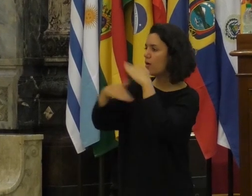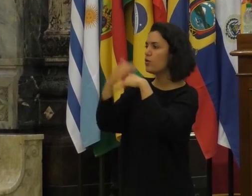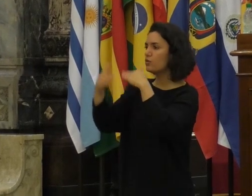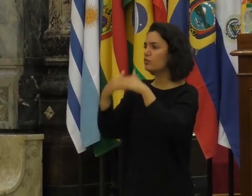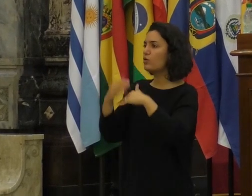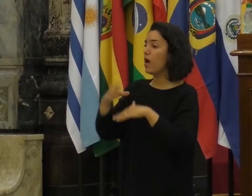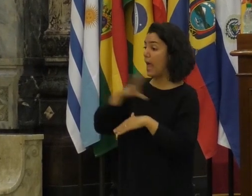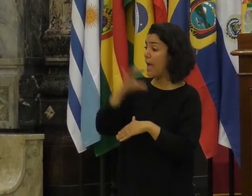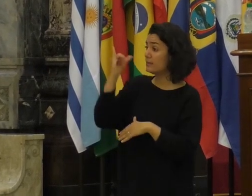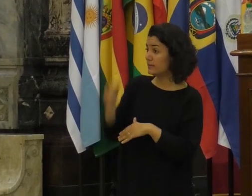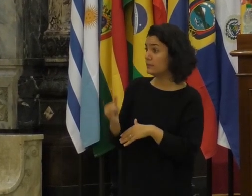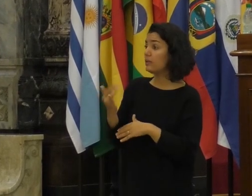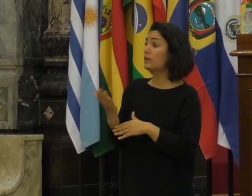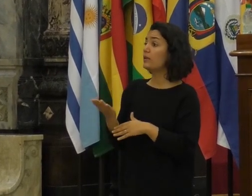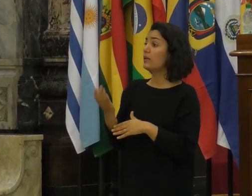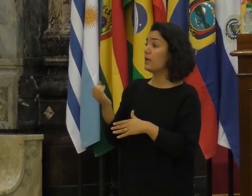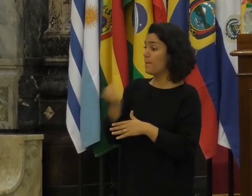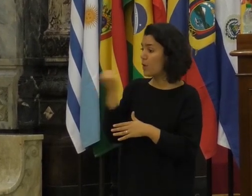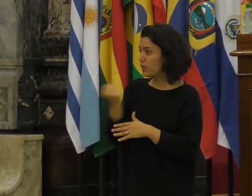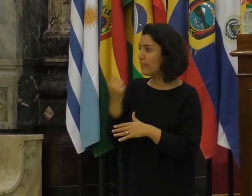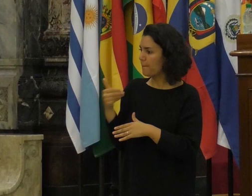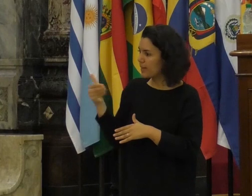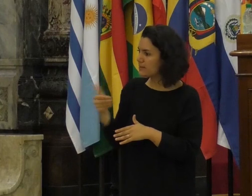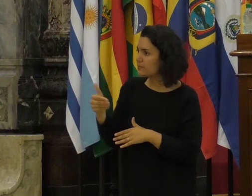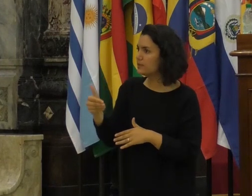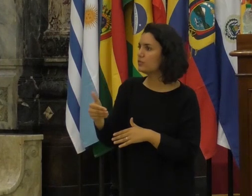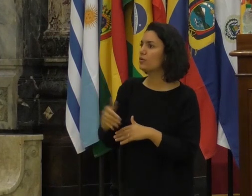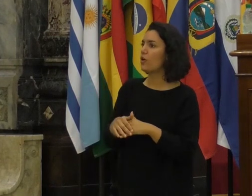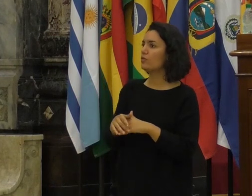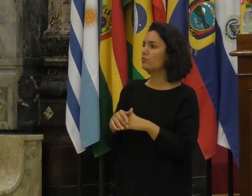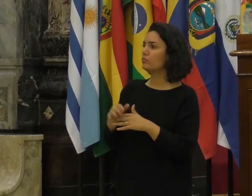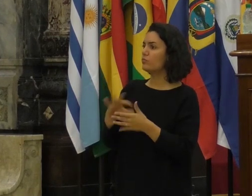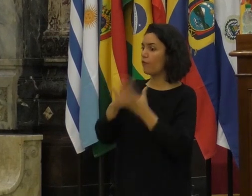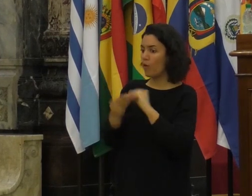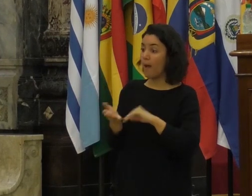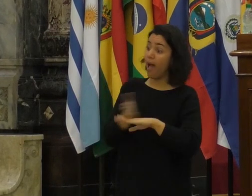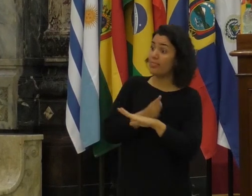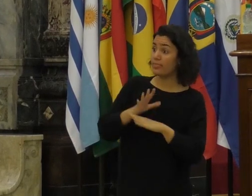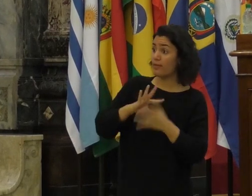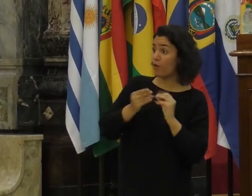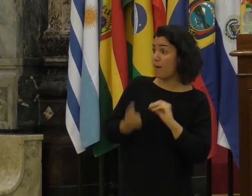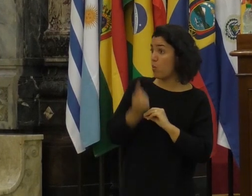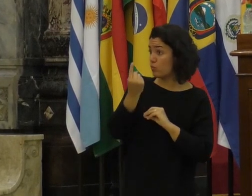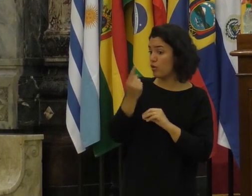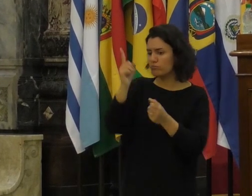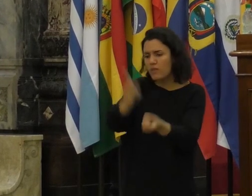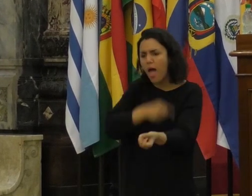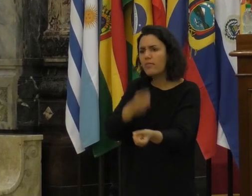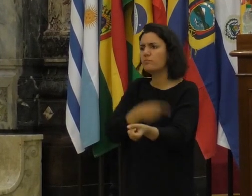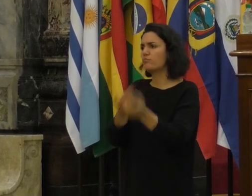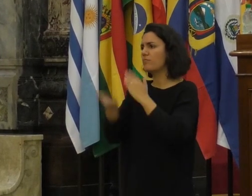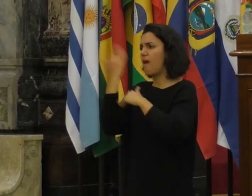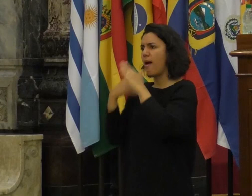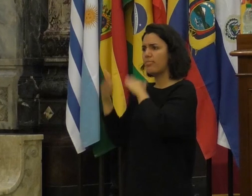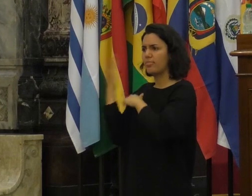tenido protagonismo en la producción de conocimiento, usando el modo 1, el tradicional, y en